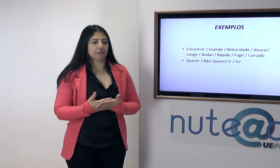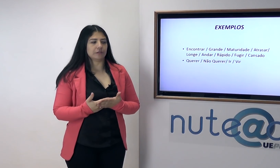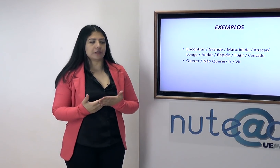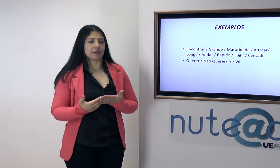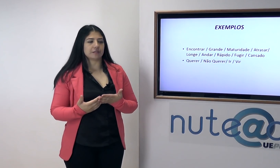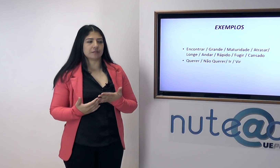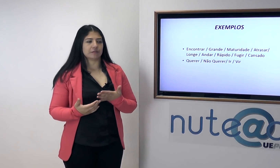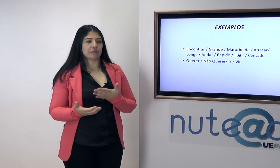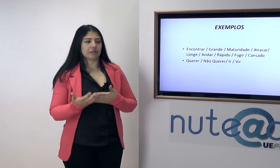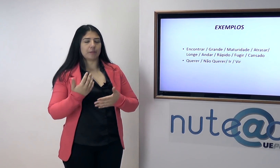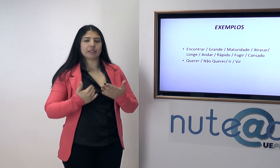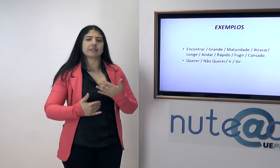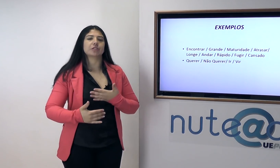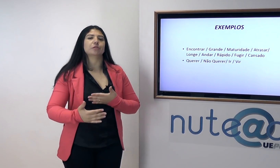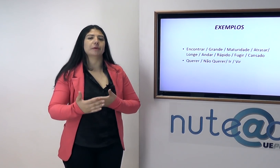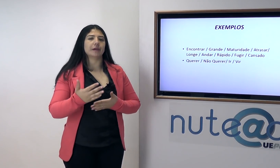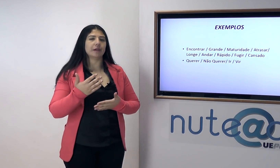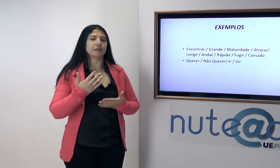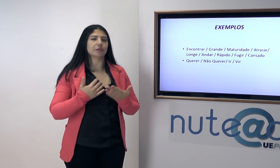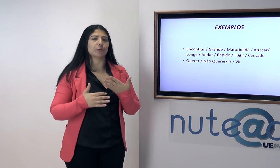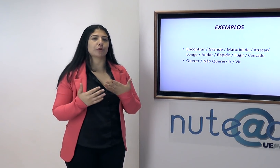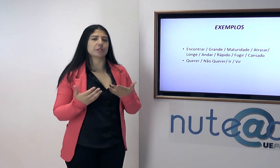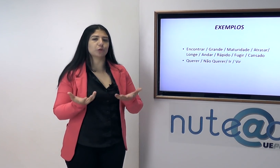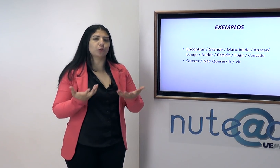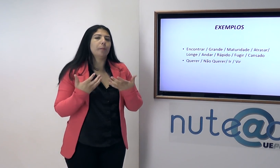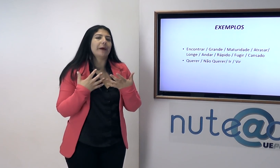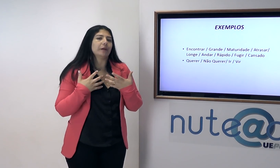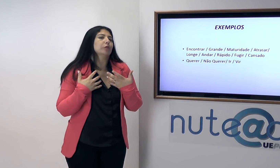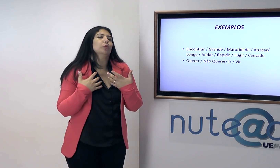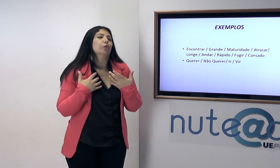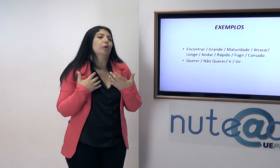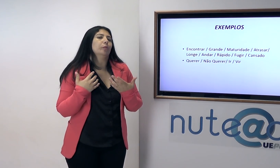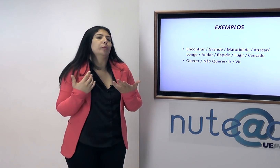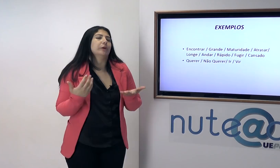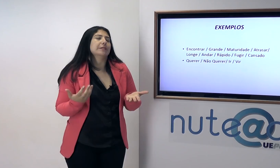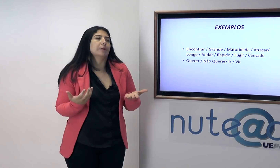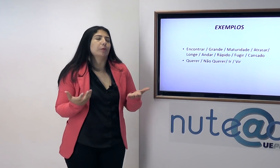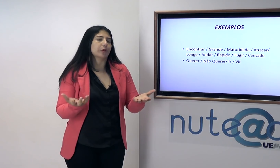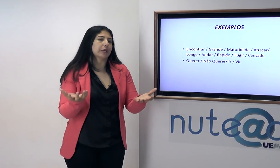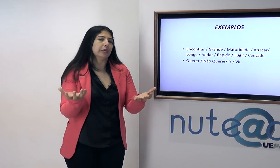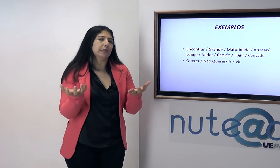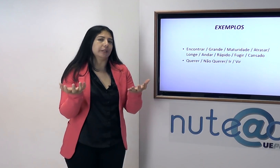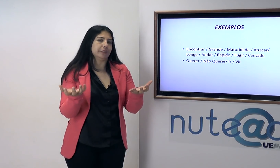nos traz, remete a sentimento, alguma coisa, é tudo perto do corpo. Por exemplo, querer,